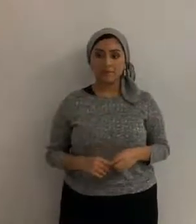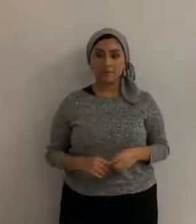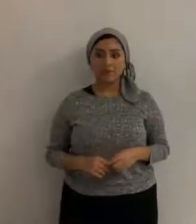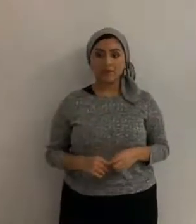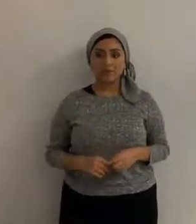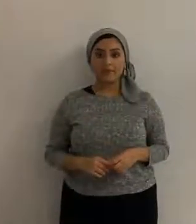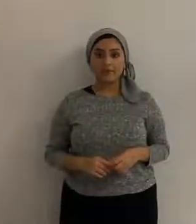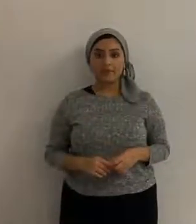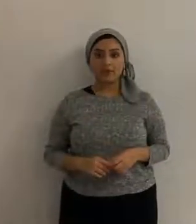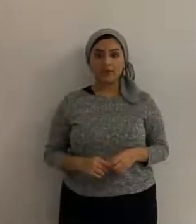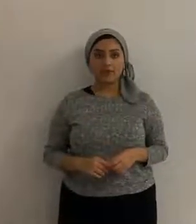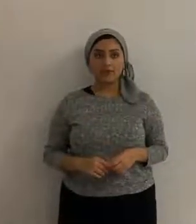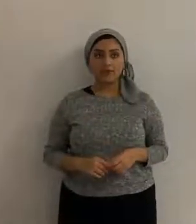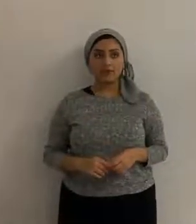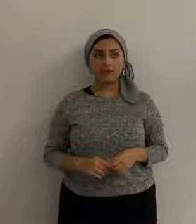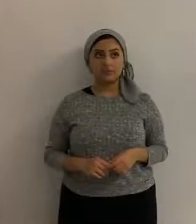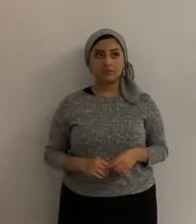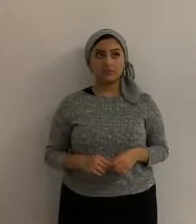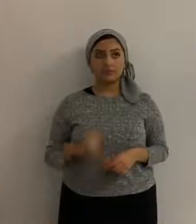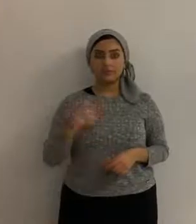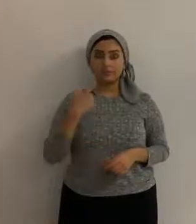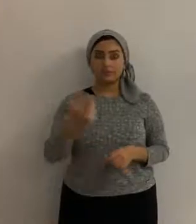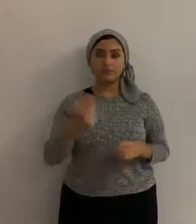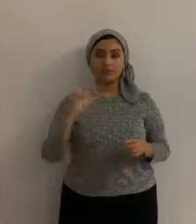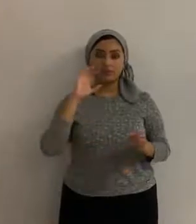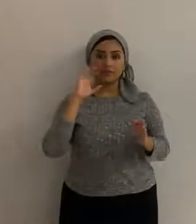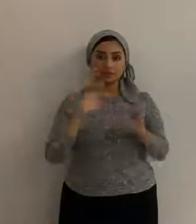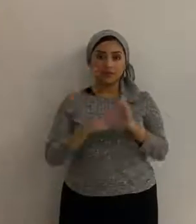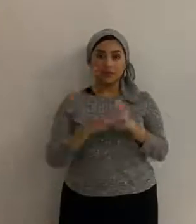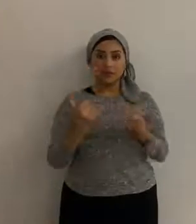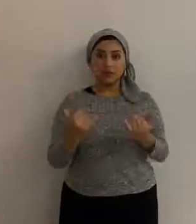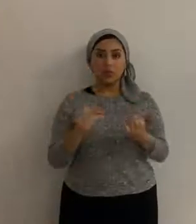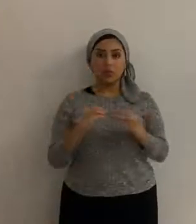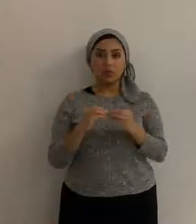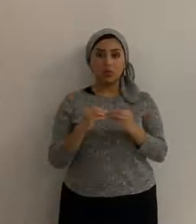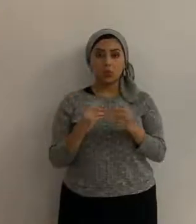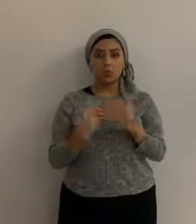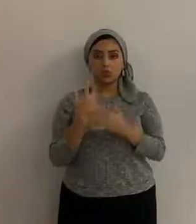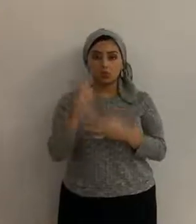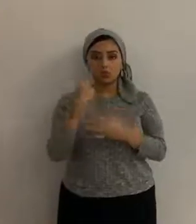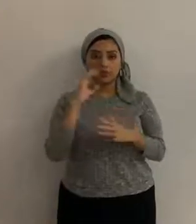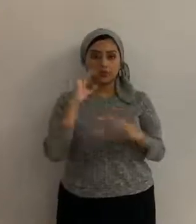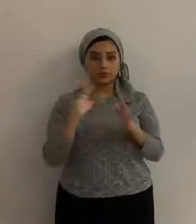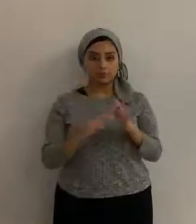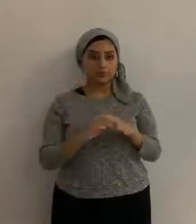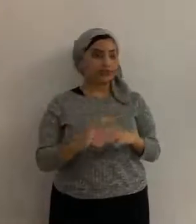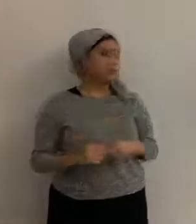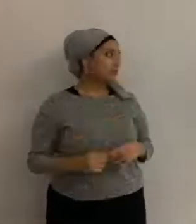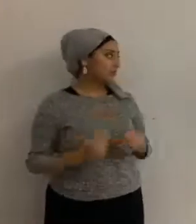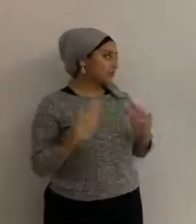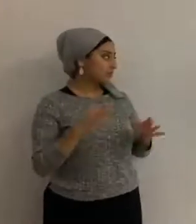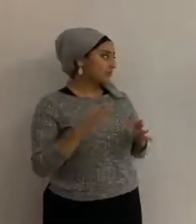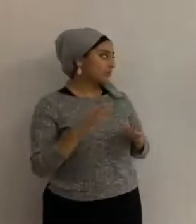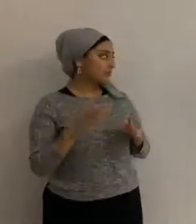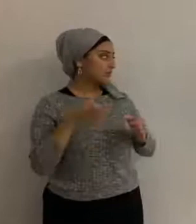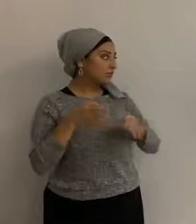Ahora esta imagen ya es más reciente, como ustedes podrán ver, ya lo explicó nuestro amado Roe, acerca de